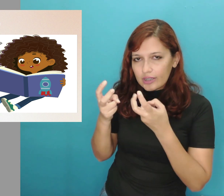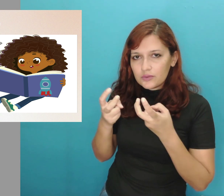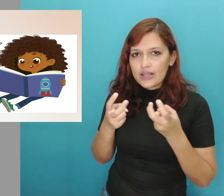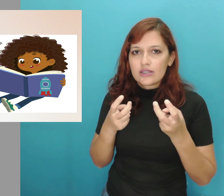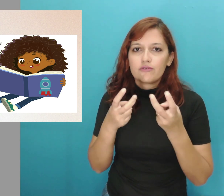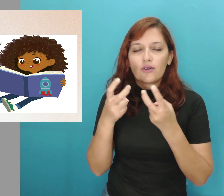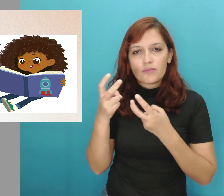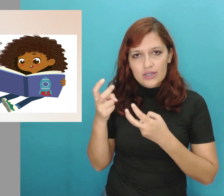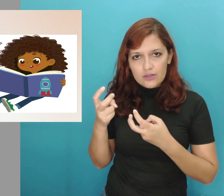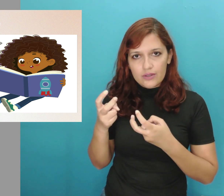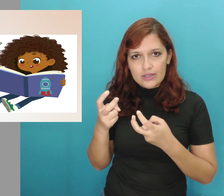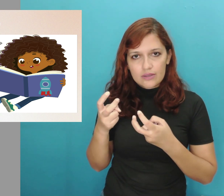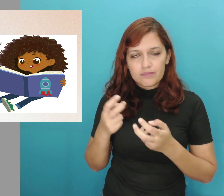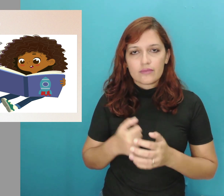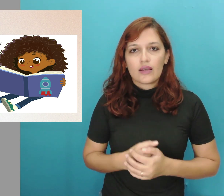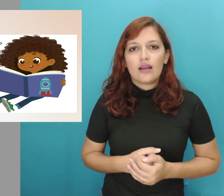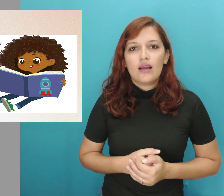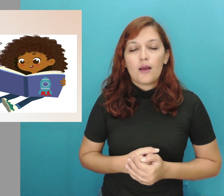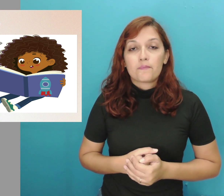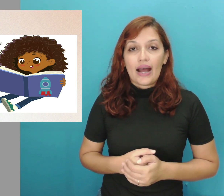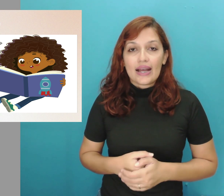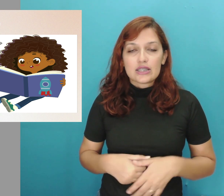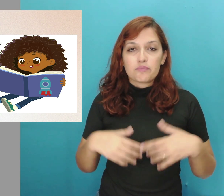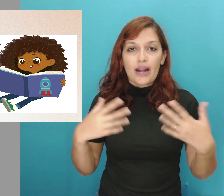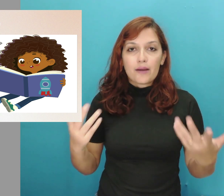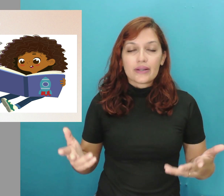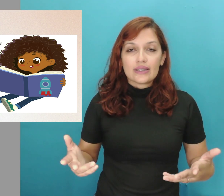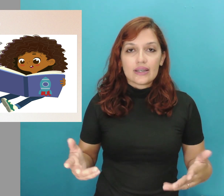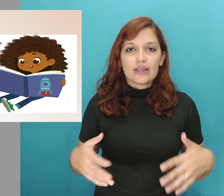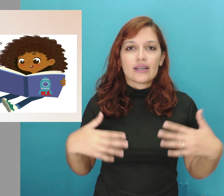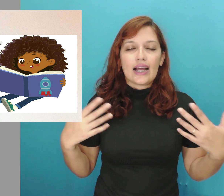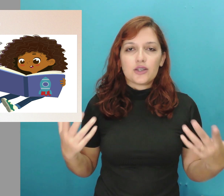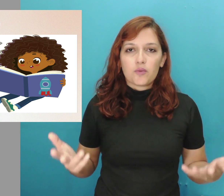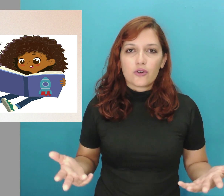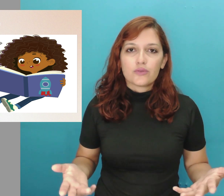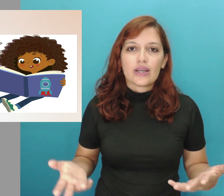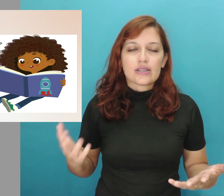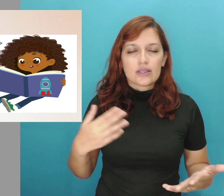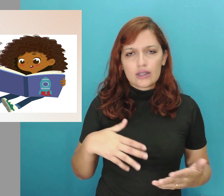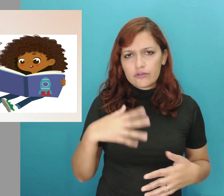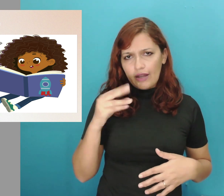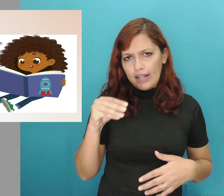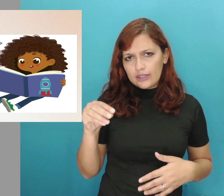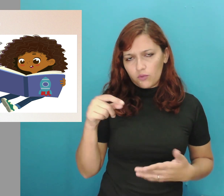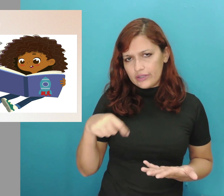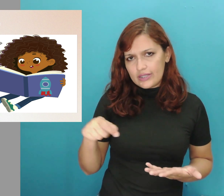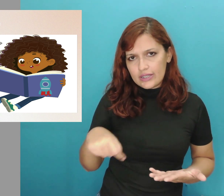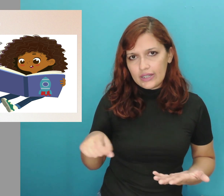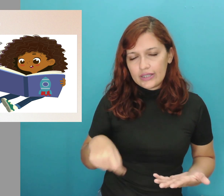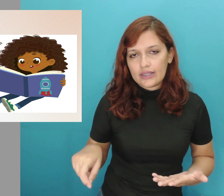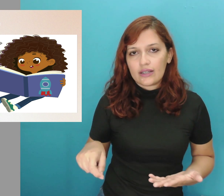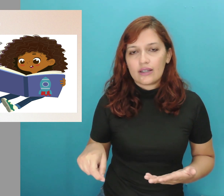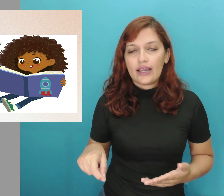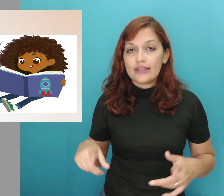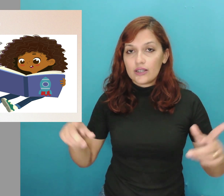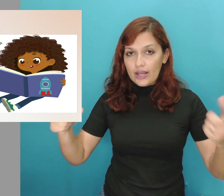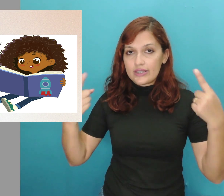as informações. Mas para aprender a língua portuguesa, tanto falada quanto escrita, ele não recebe